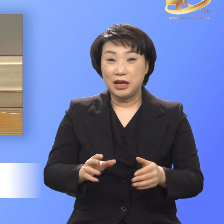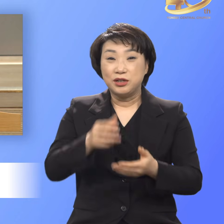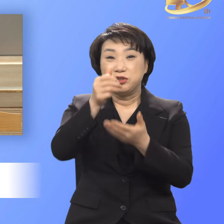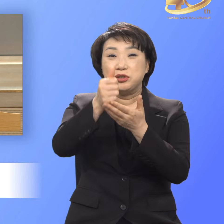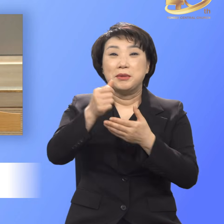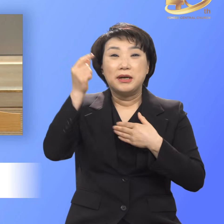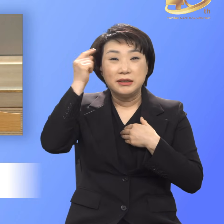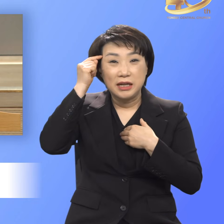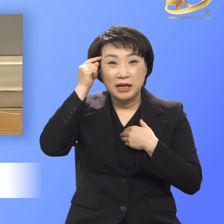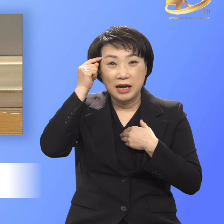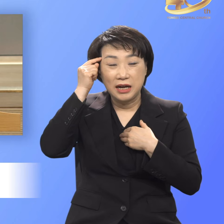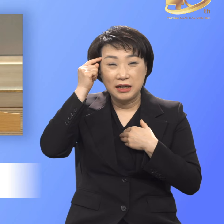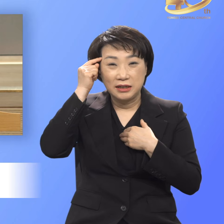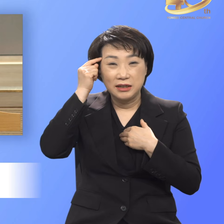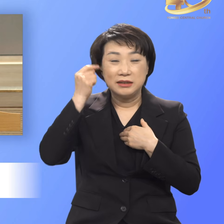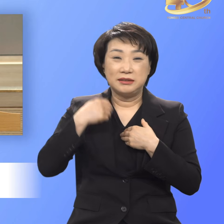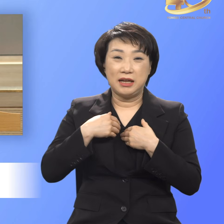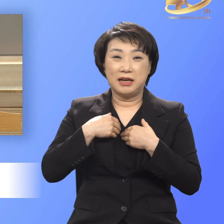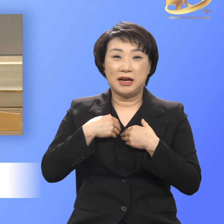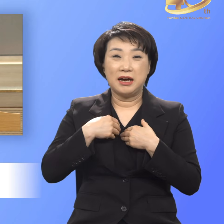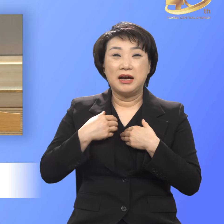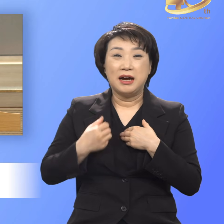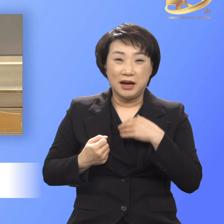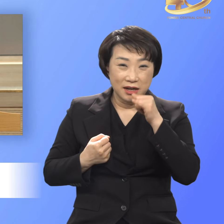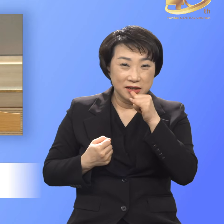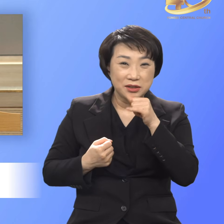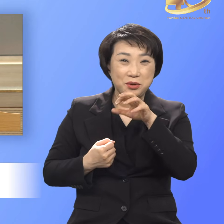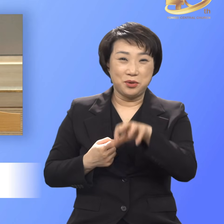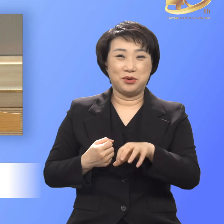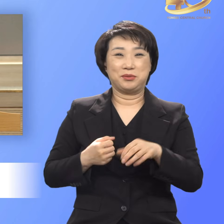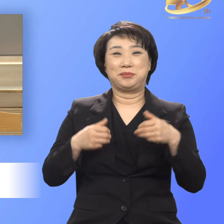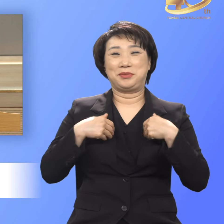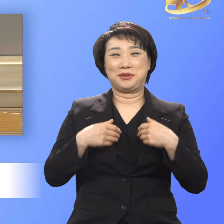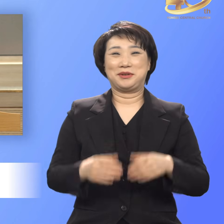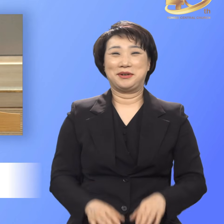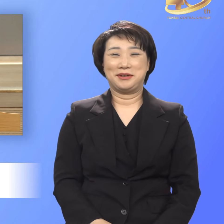주님의 생각을 내가 가질 수 있는 공간이야.